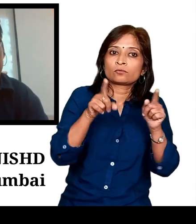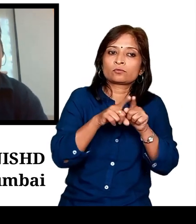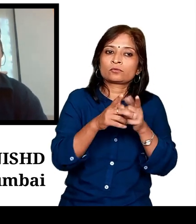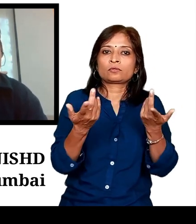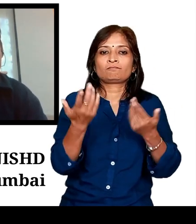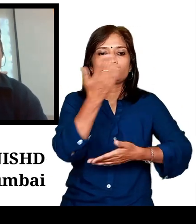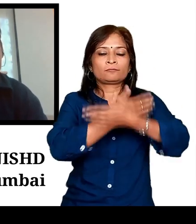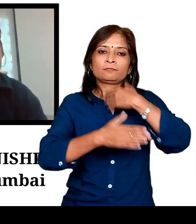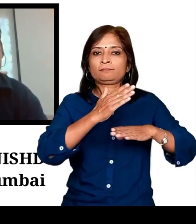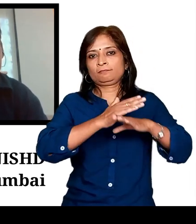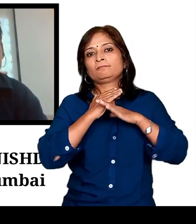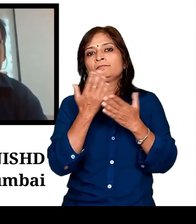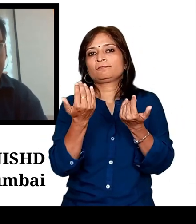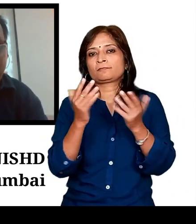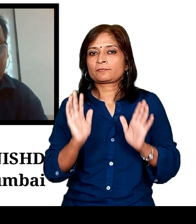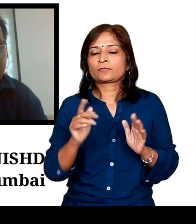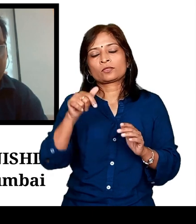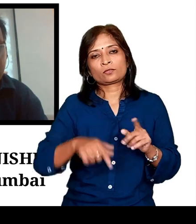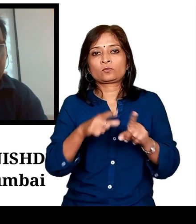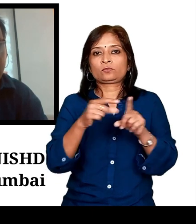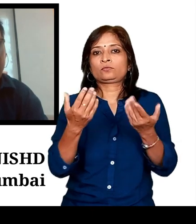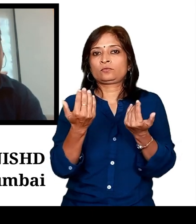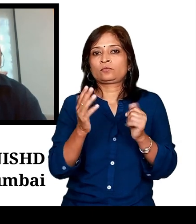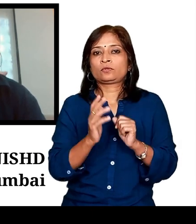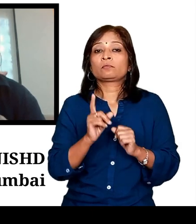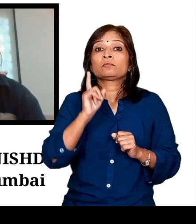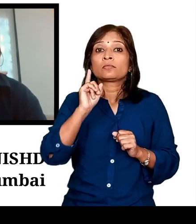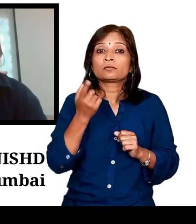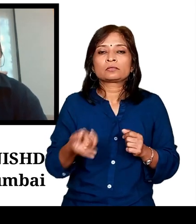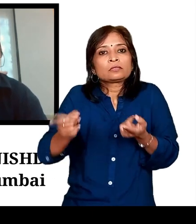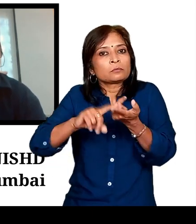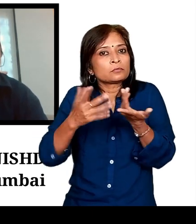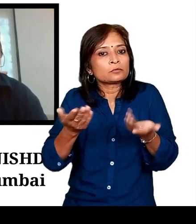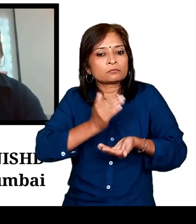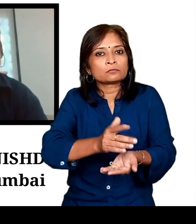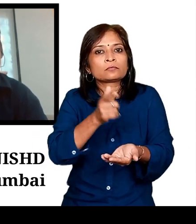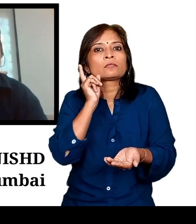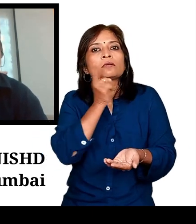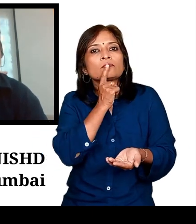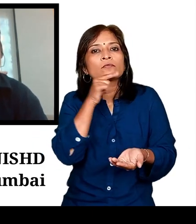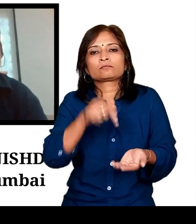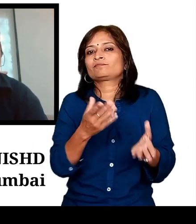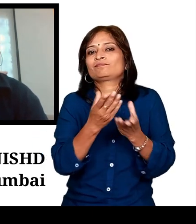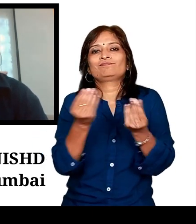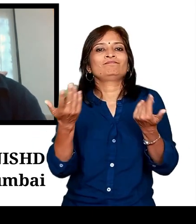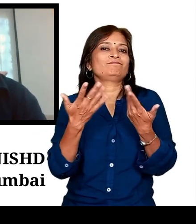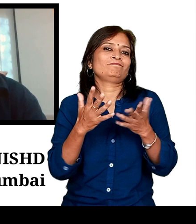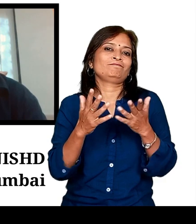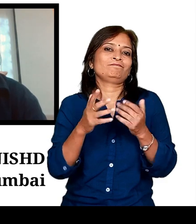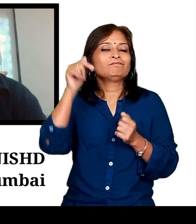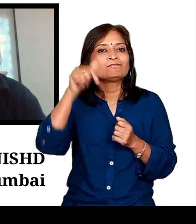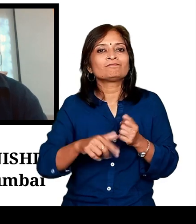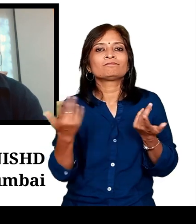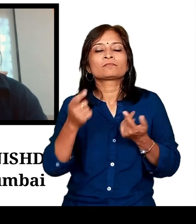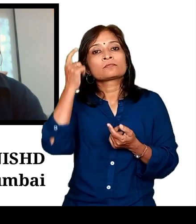वो डिसेबिलिटी को प्रिवेंट कर सकते हैं, दैट कैन बी डन, बट वंस इट हैपन देन इट इज नॉट क्यूरेबल. सो वी हैव टू थिंक